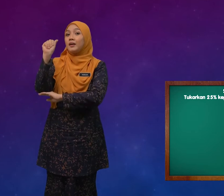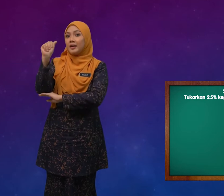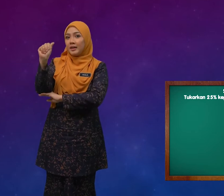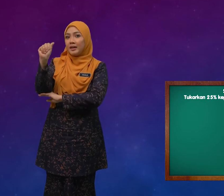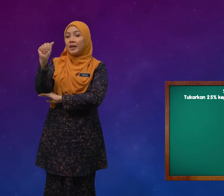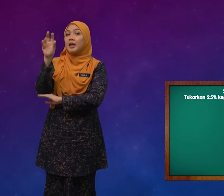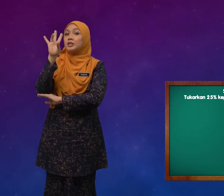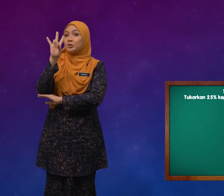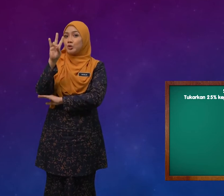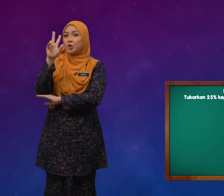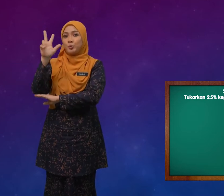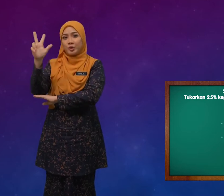A,